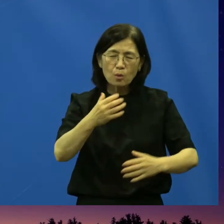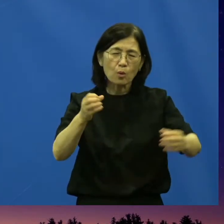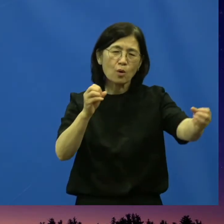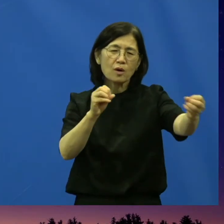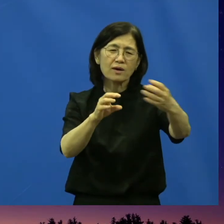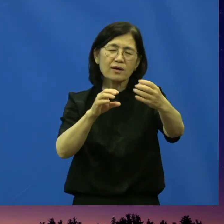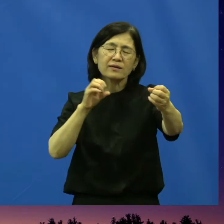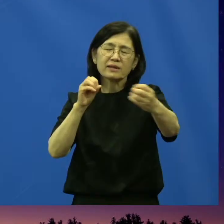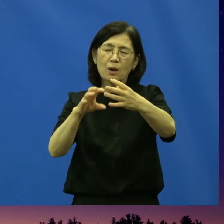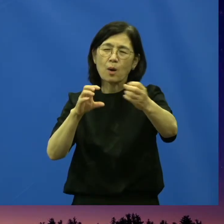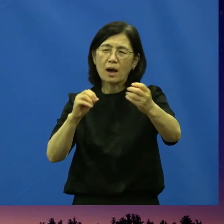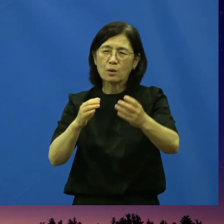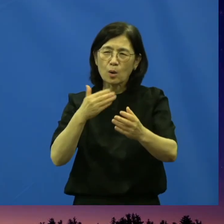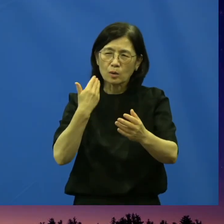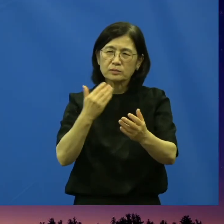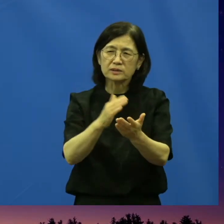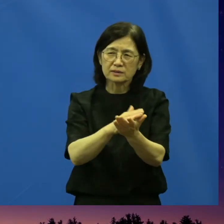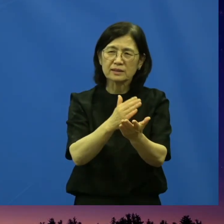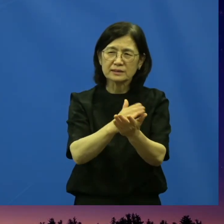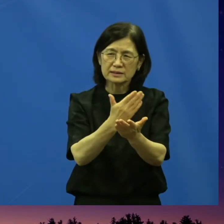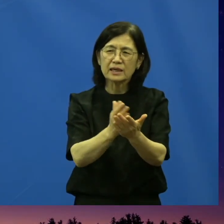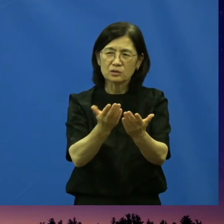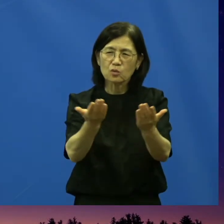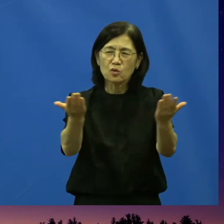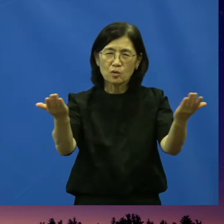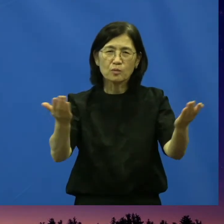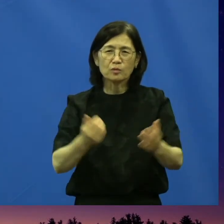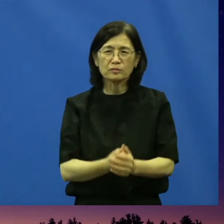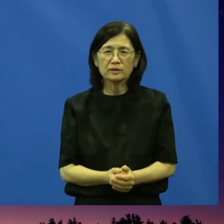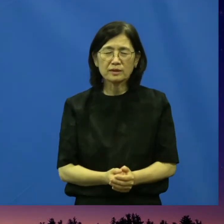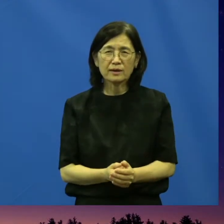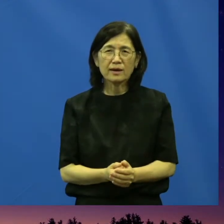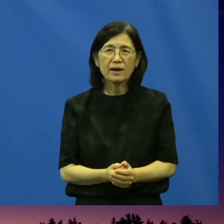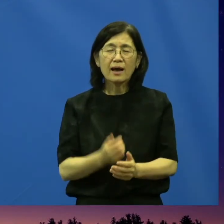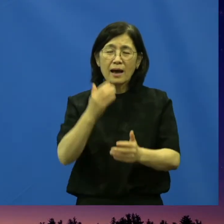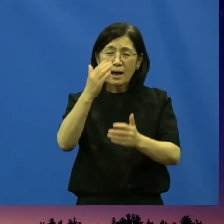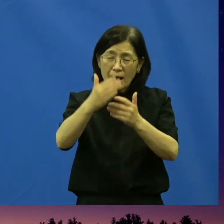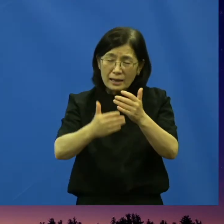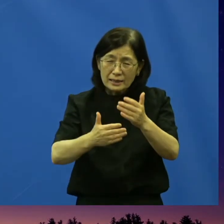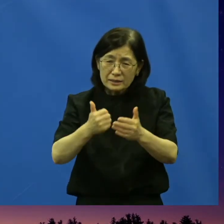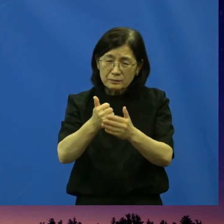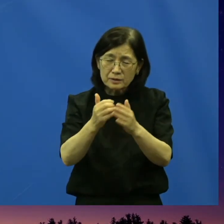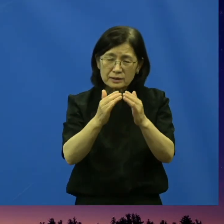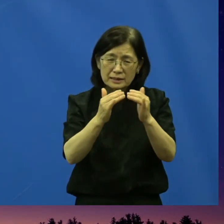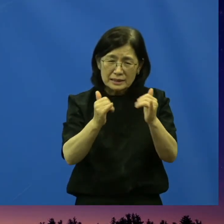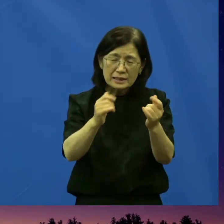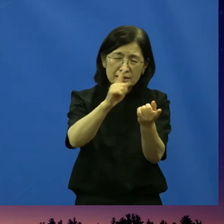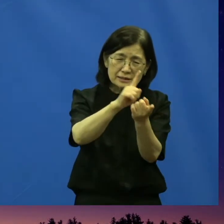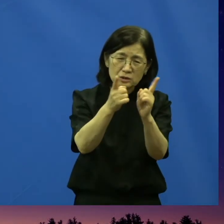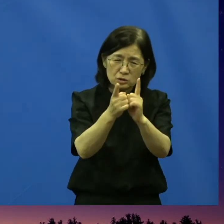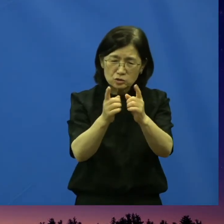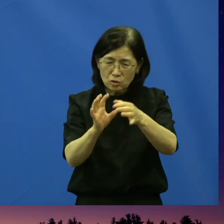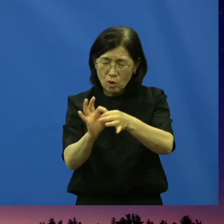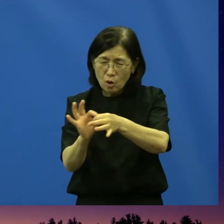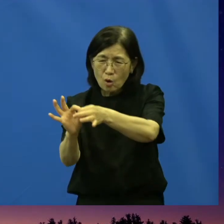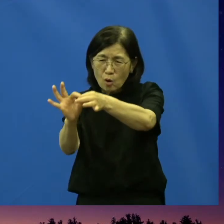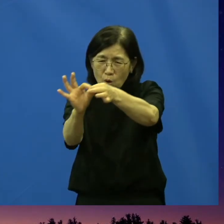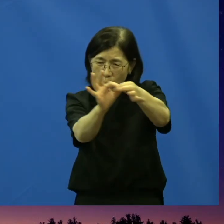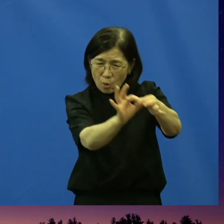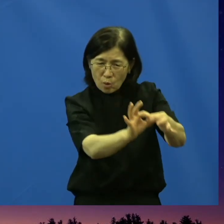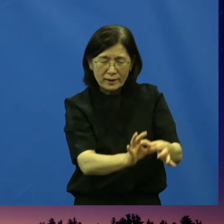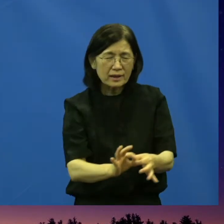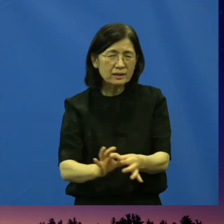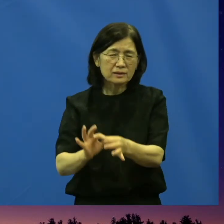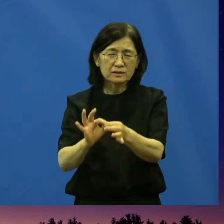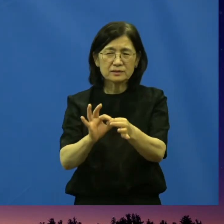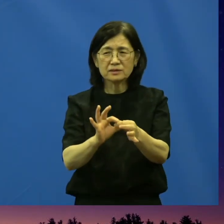같이 음식을 나누시고. 여러분, 이 관계예요, 관계. 이게 이 세 번째